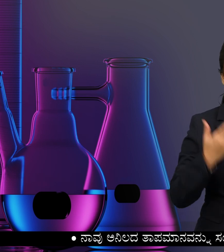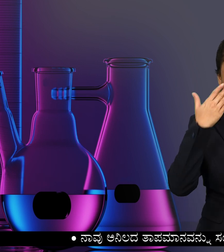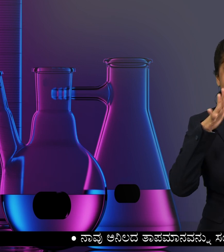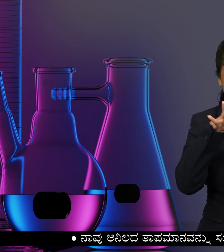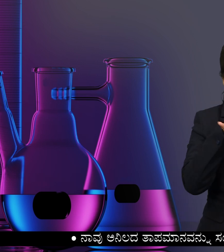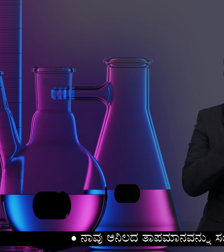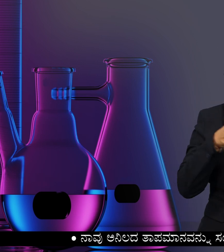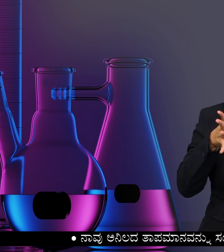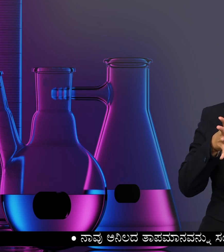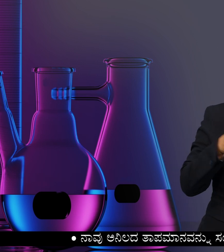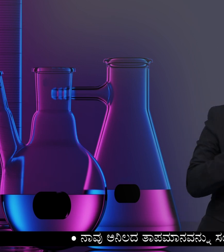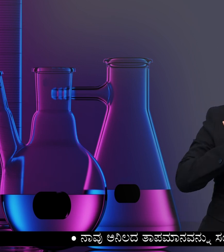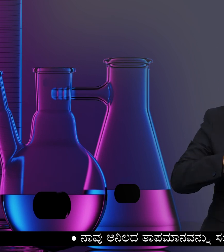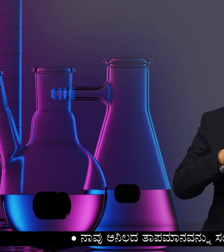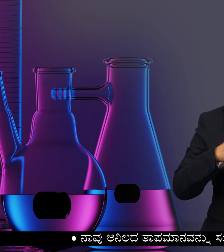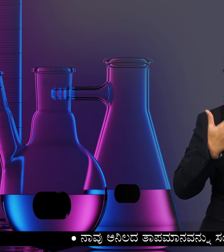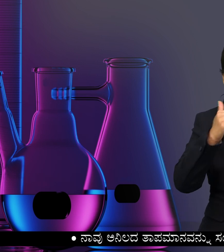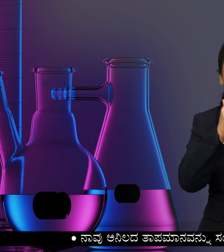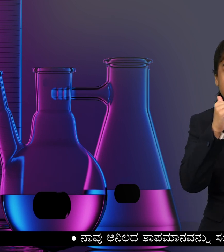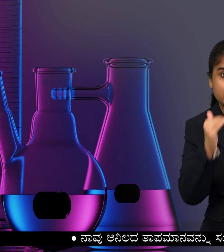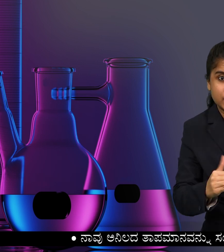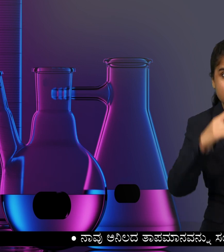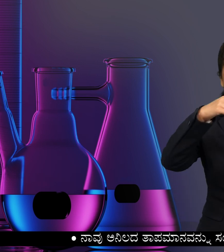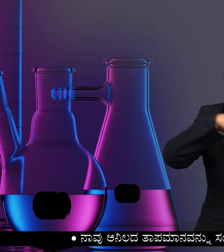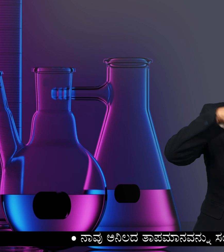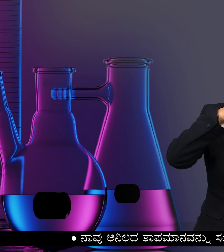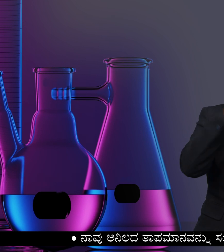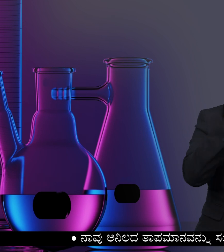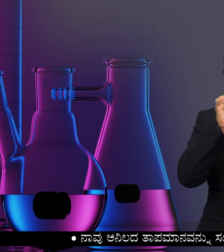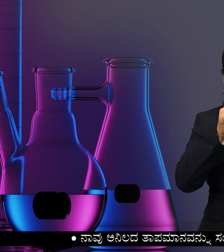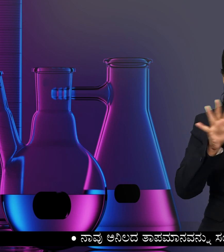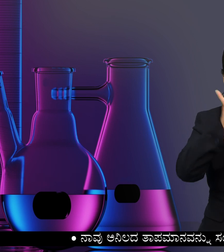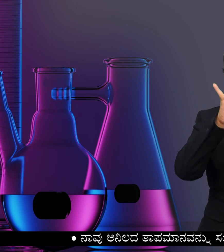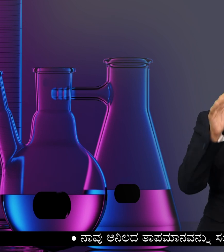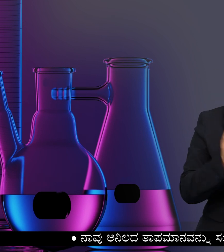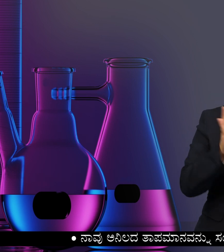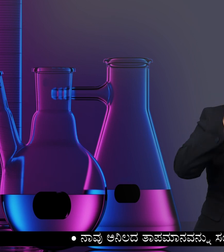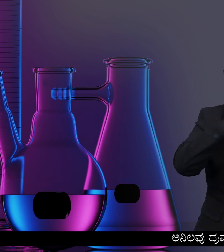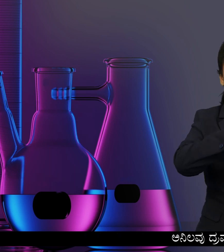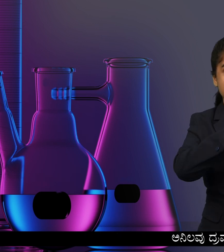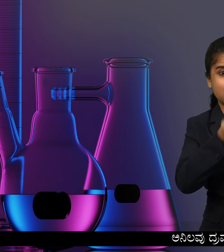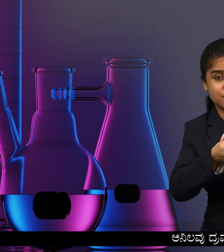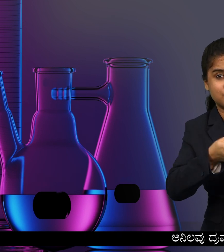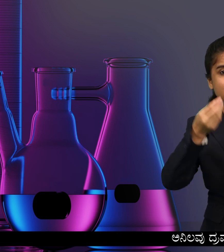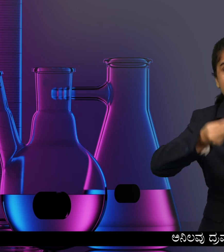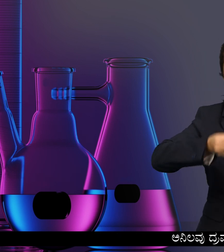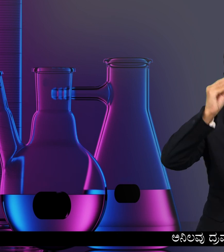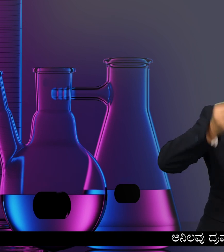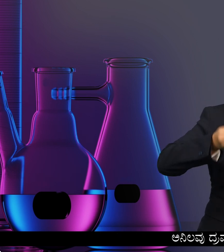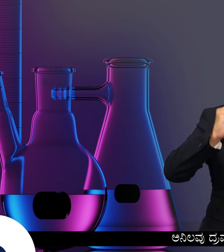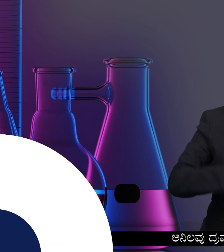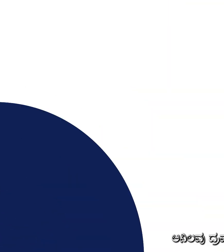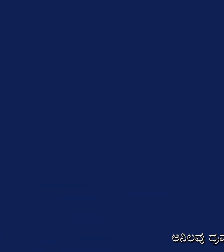ನಾವು ಅನಿಲದ ತಾಪಮಾನವನ್ನು ಸಂಕುಚಿತಗೊಳಿಸಿದಾಗ ಮತ್ತು ಕಡಿಮೆಗೊಳಿಸಿದಾಗ ಅನಿಲವು